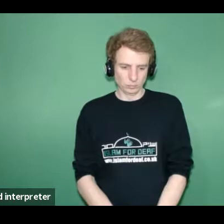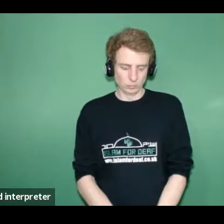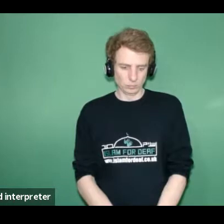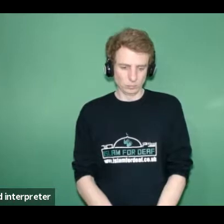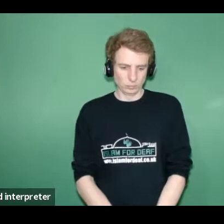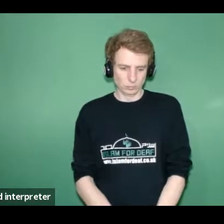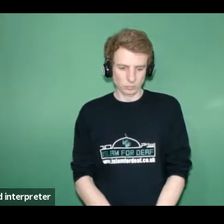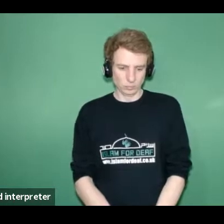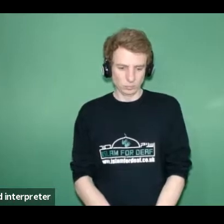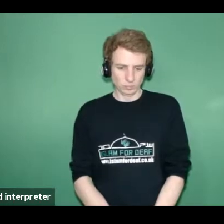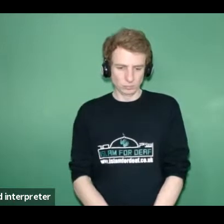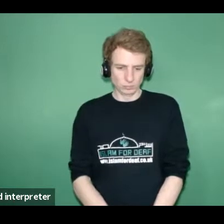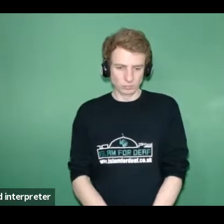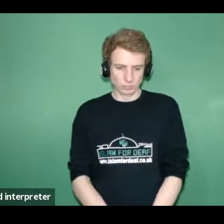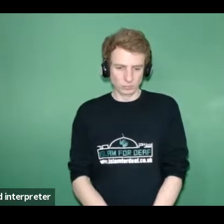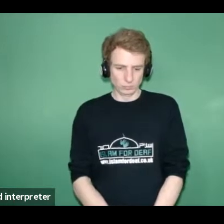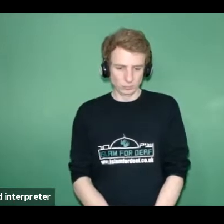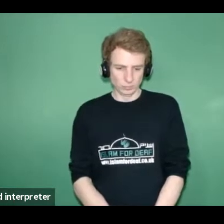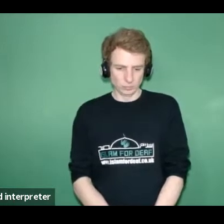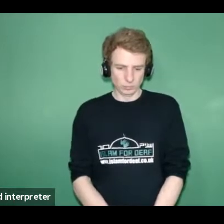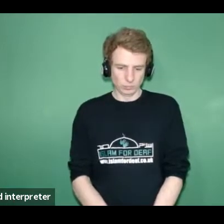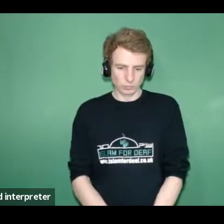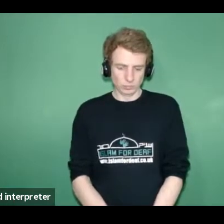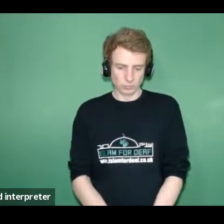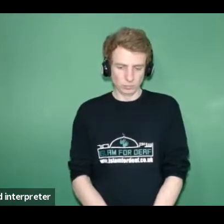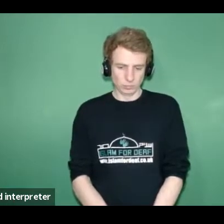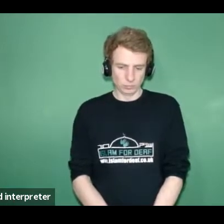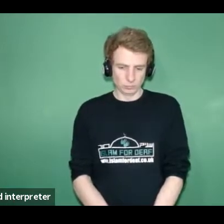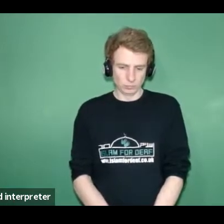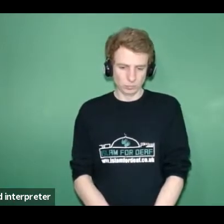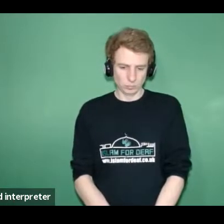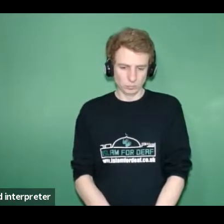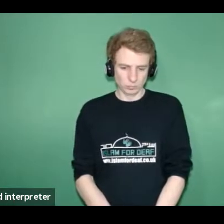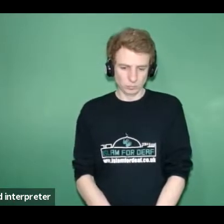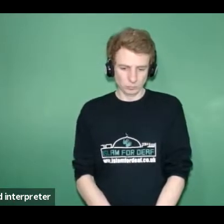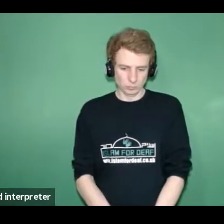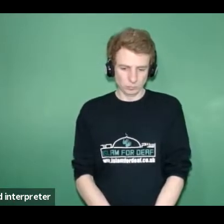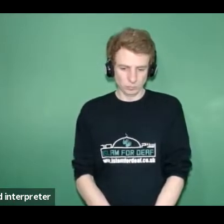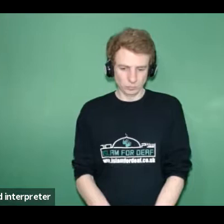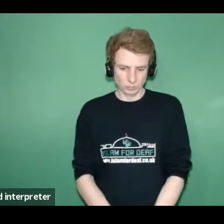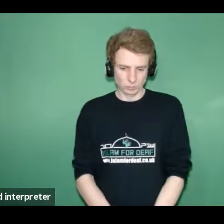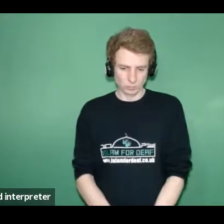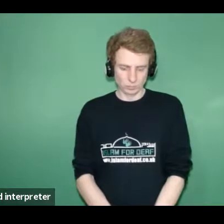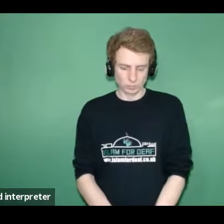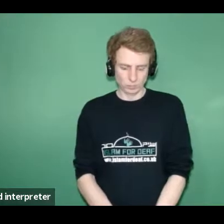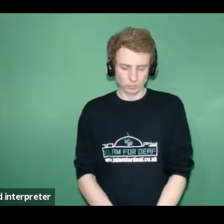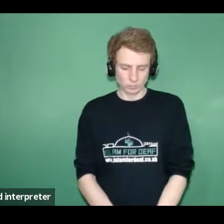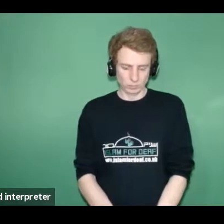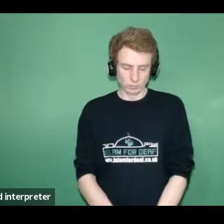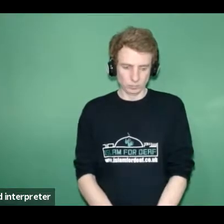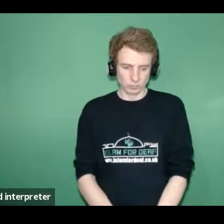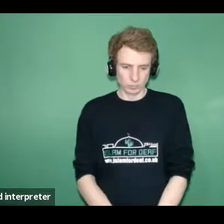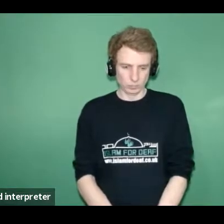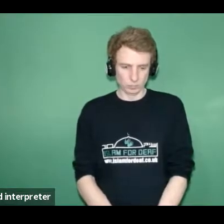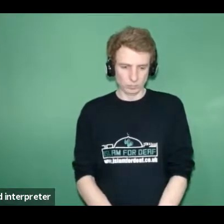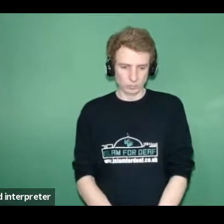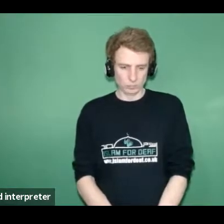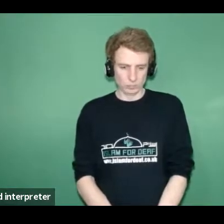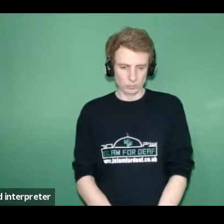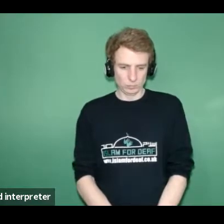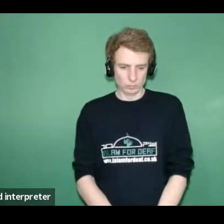متخما بالأكل أو يأتي ورائحته ليست جيدة، وإنما يأتي